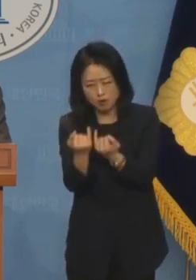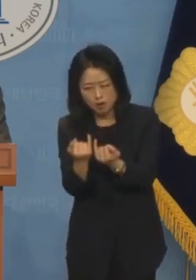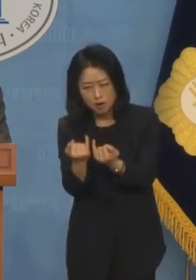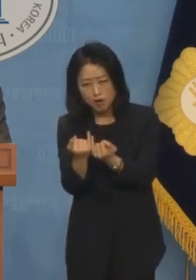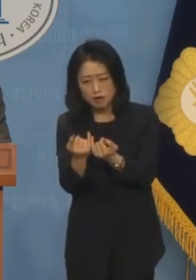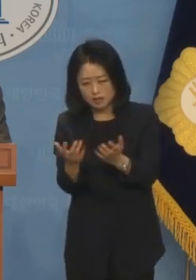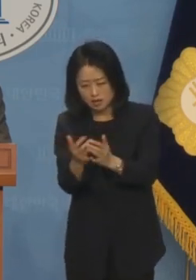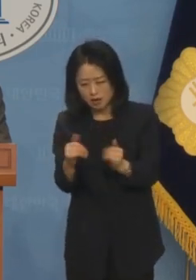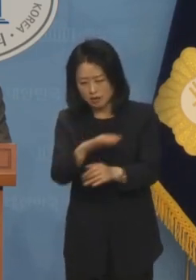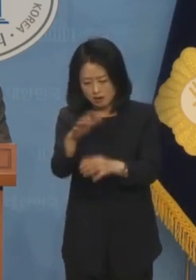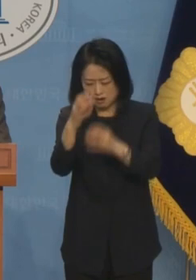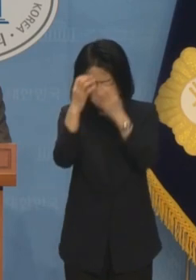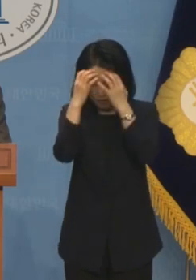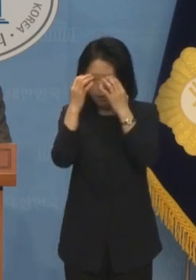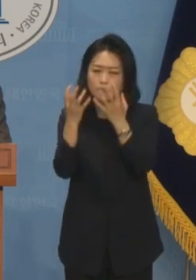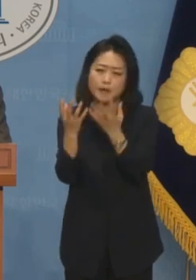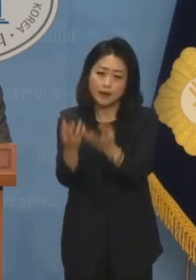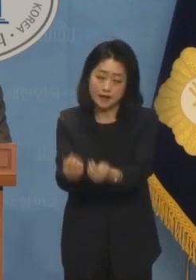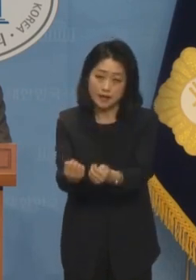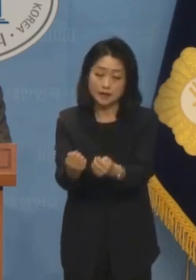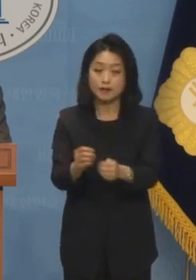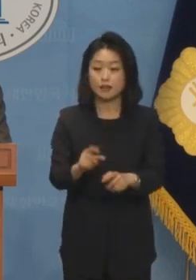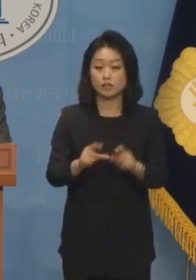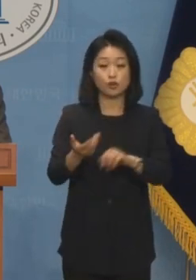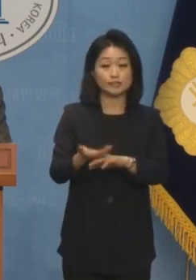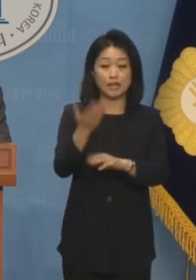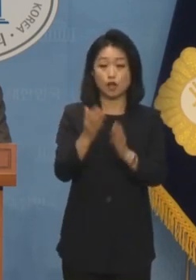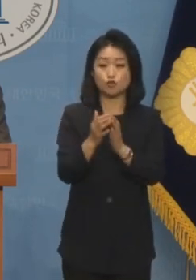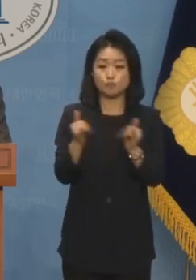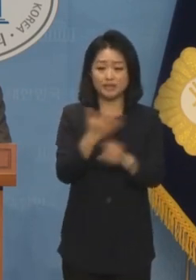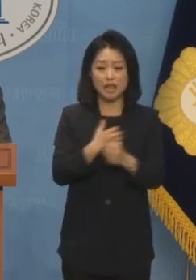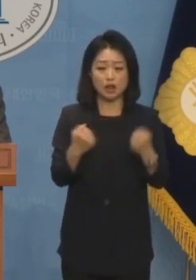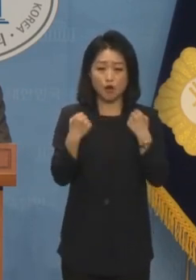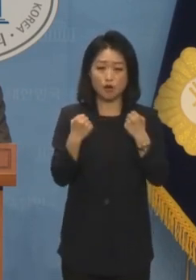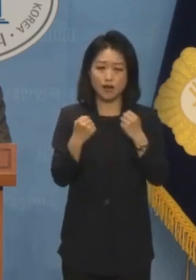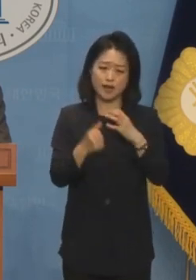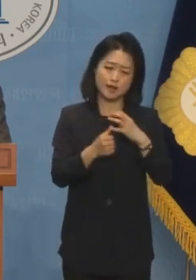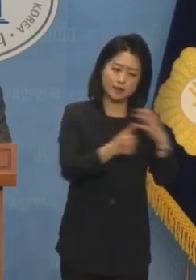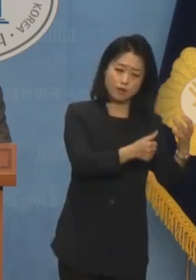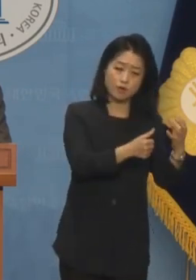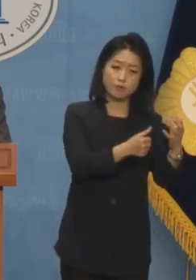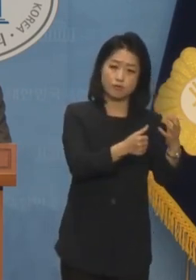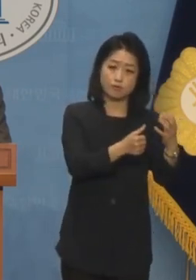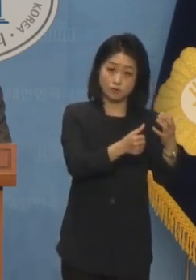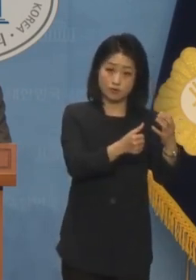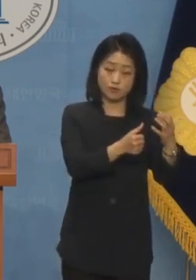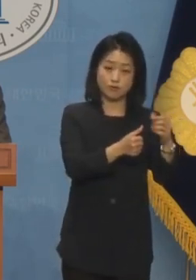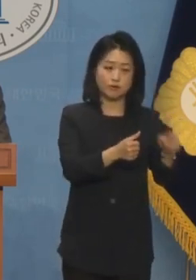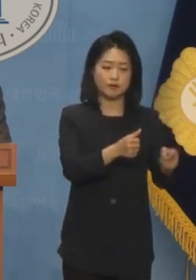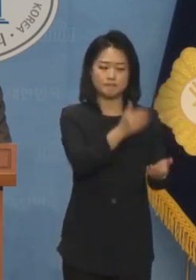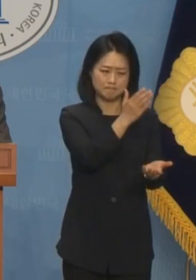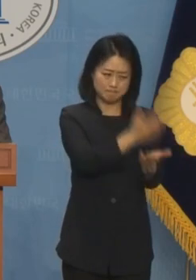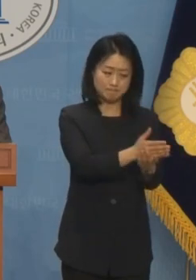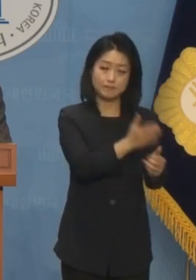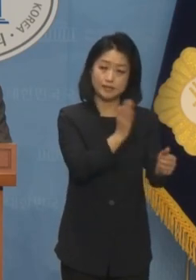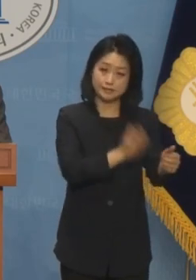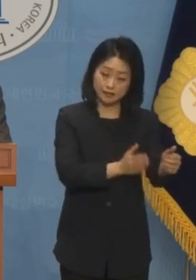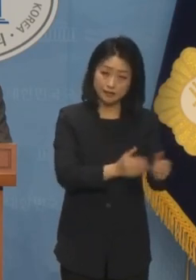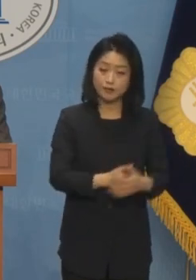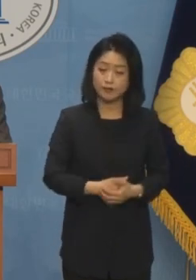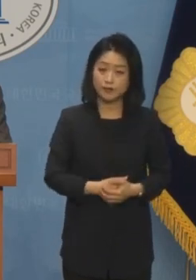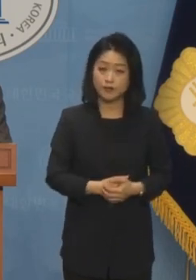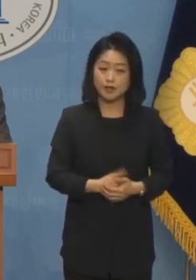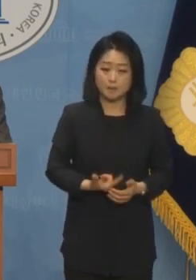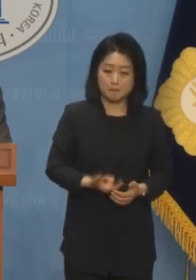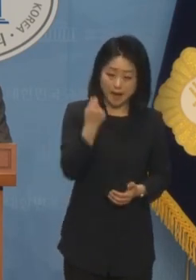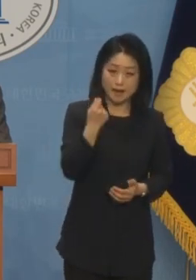고통도 매우 큽니다. 더 이상 우리 국민의 건강을 볼모로 삼는 치킨 게임을 즉각 중단하고